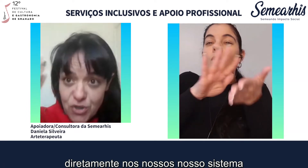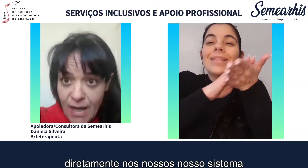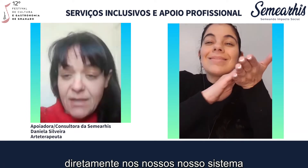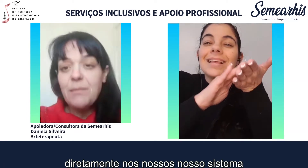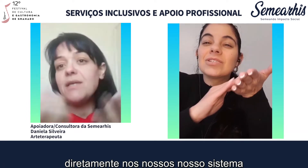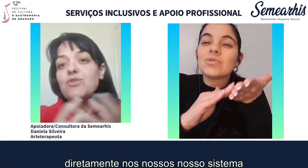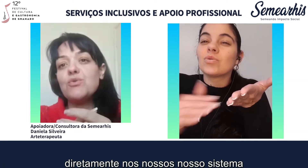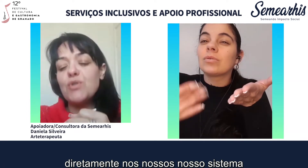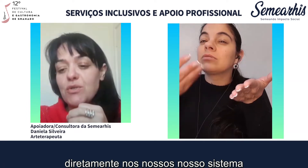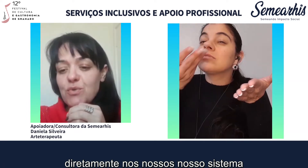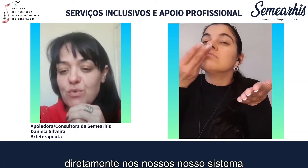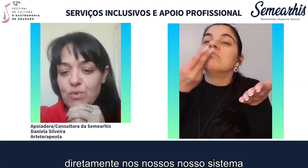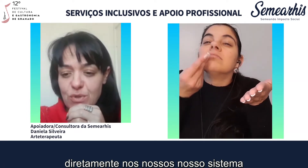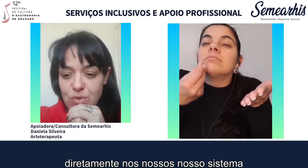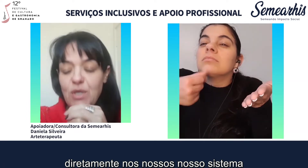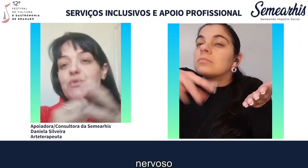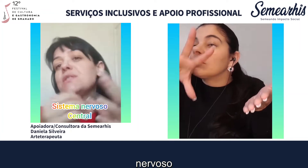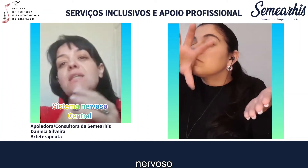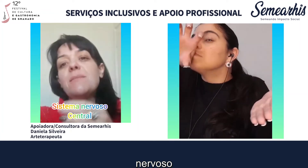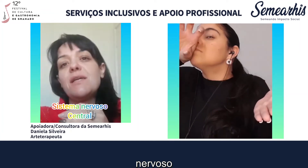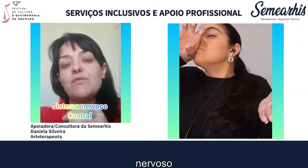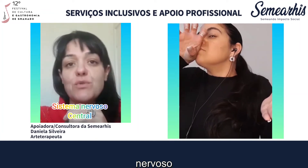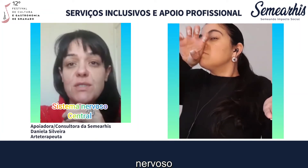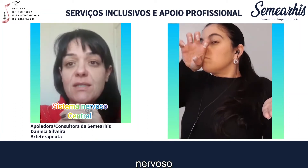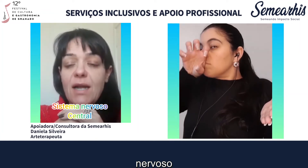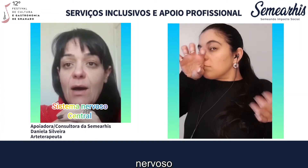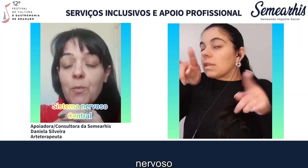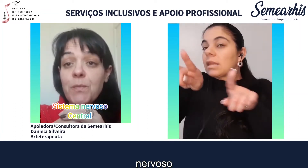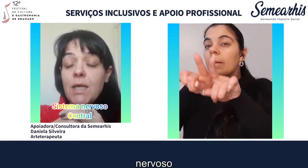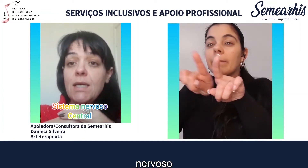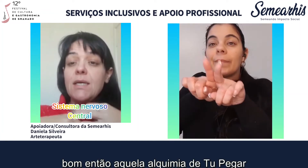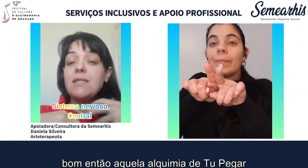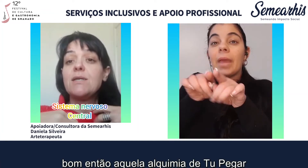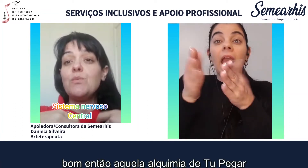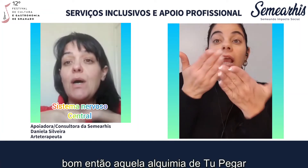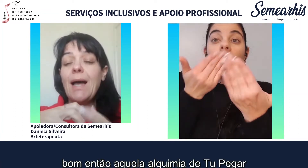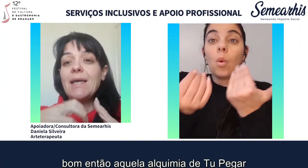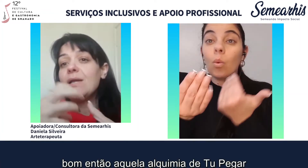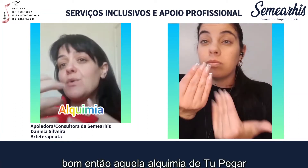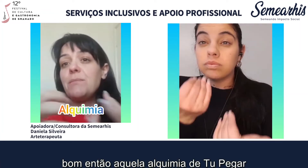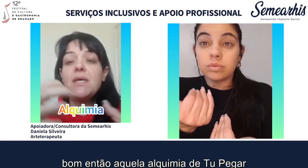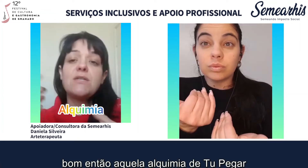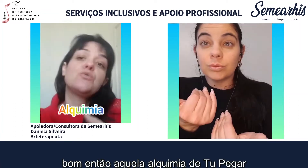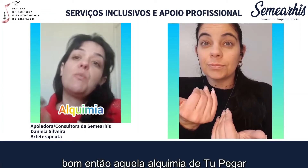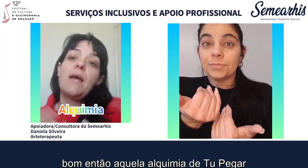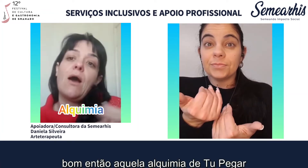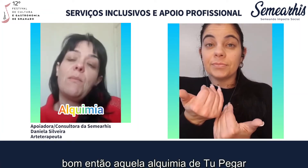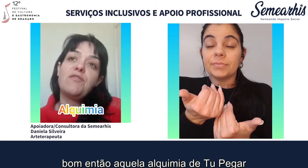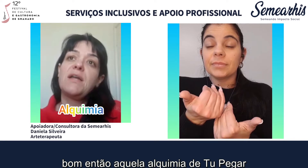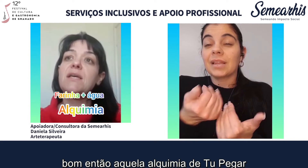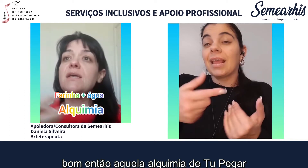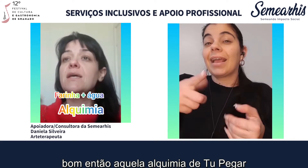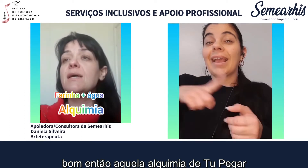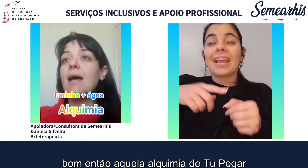age diretamente no nosso sistema nervoso central. Então, aquela alquimia de tu pegar